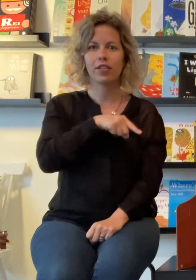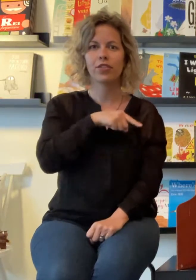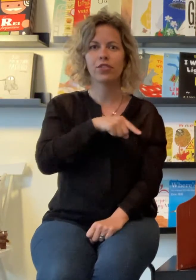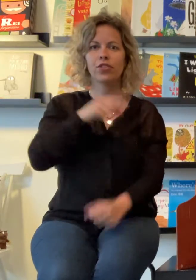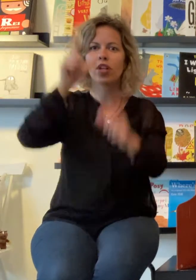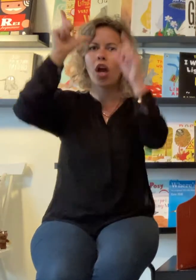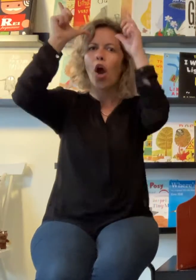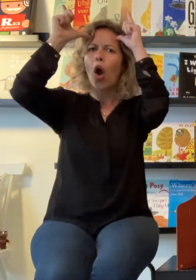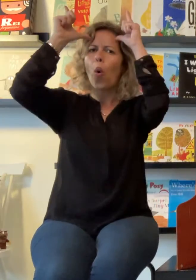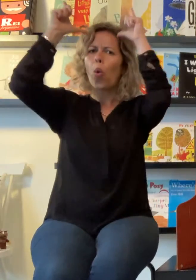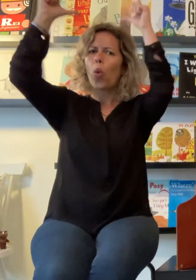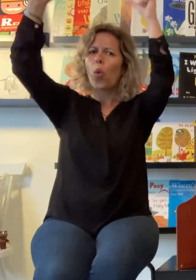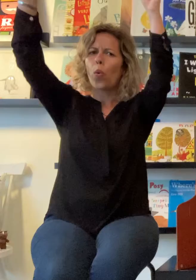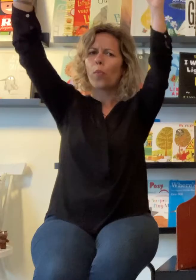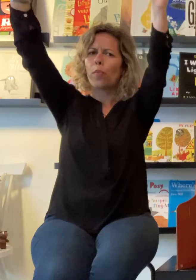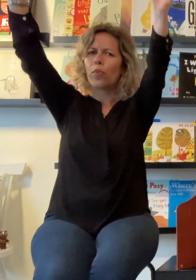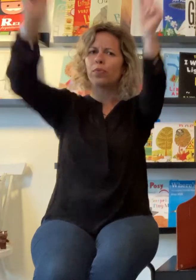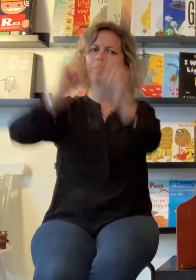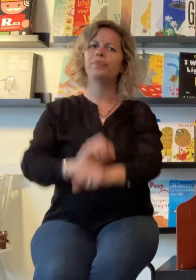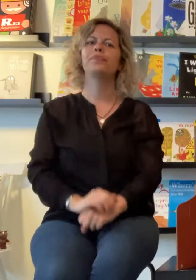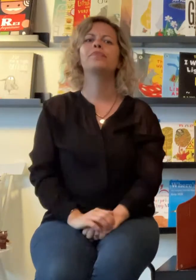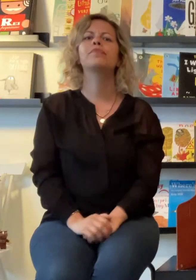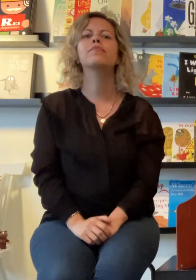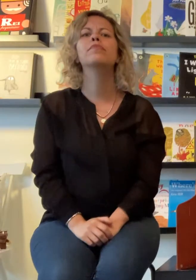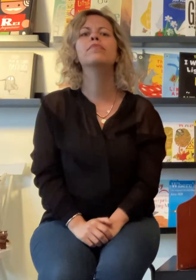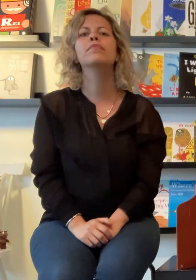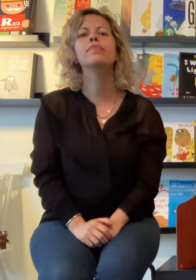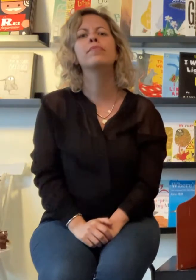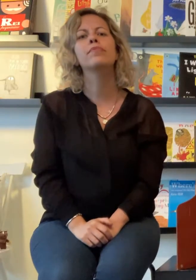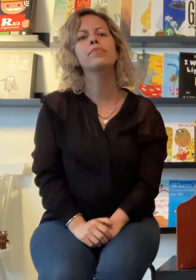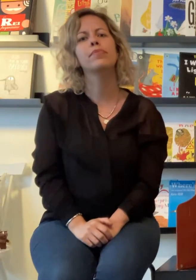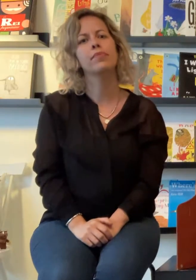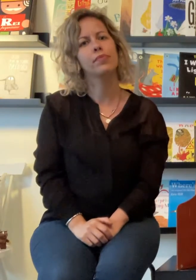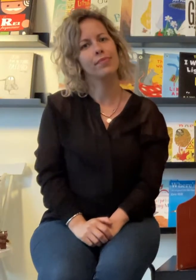Este é o lobo.